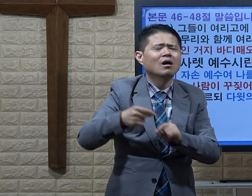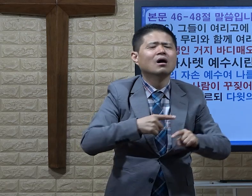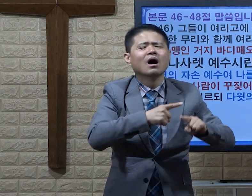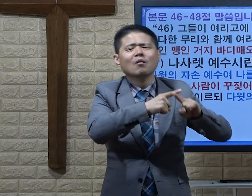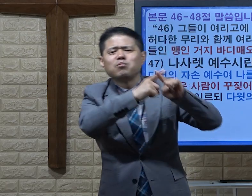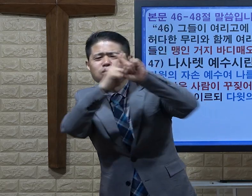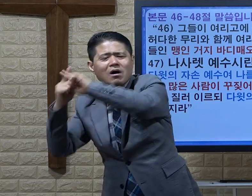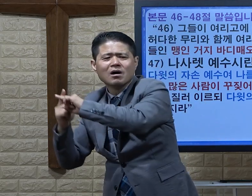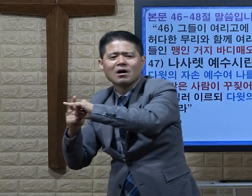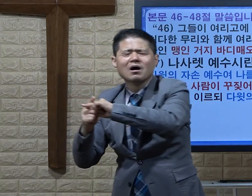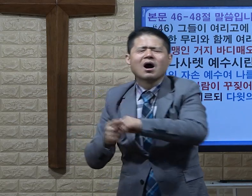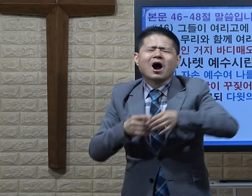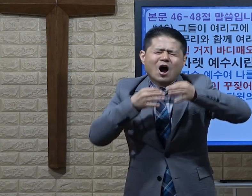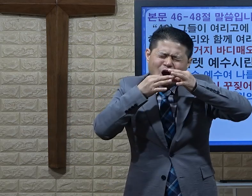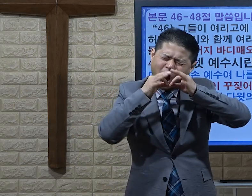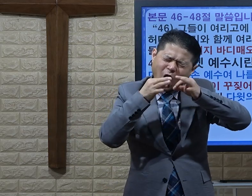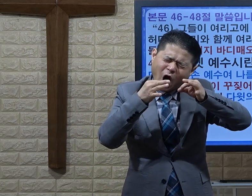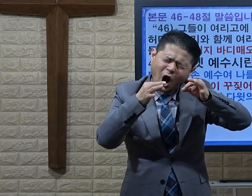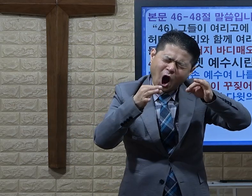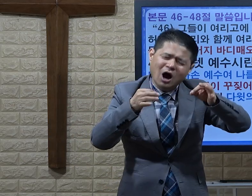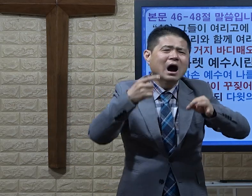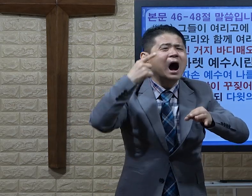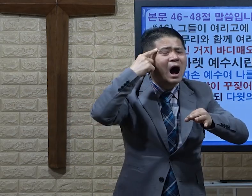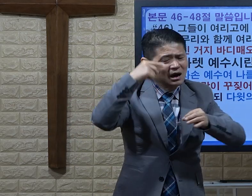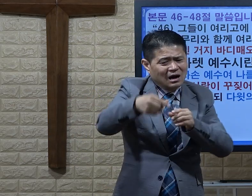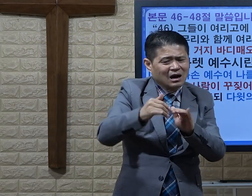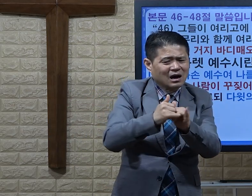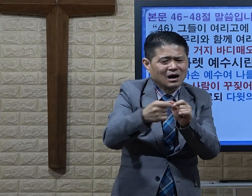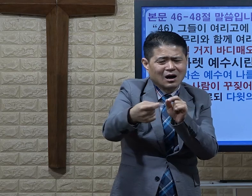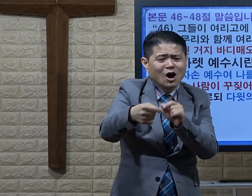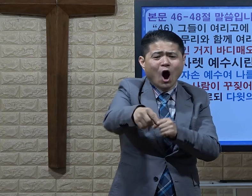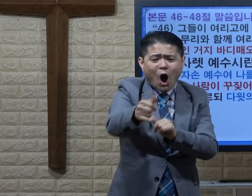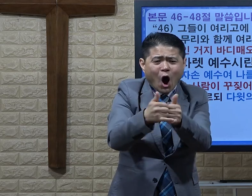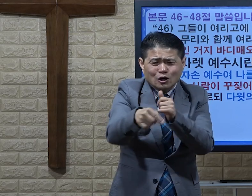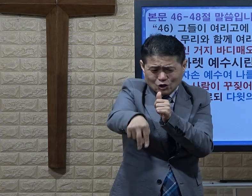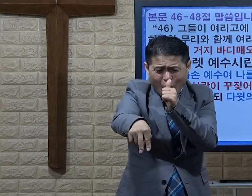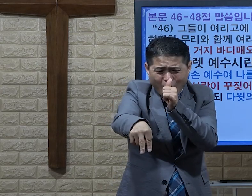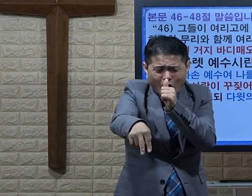그 소리를 통해서 엄청 크게 소리를 지름을 통해서